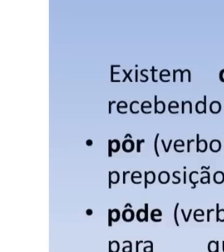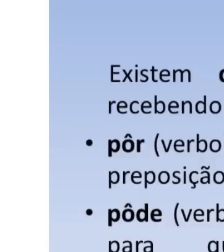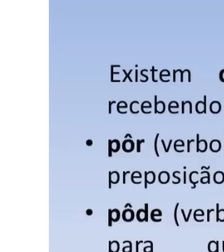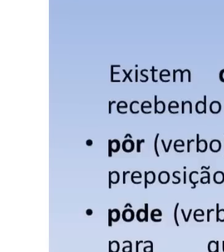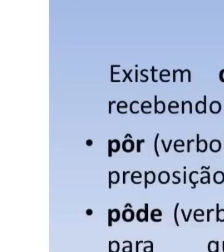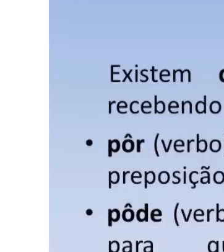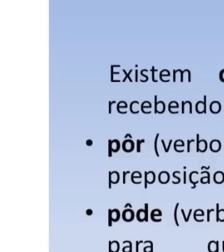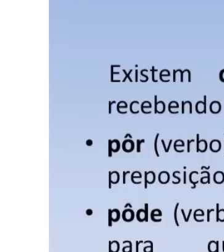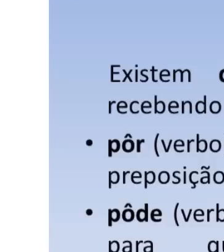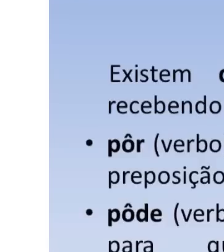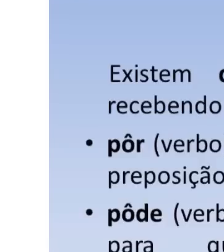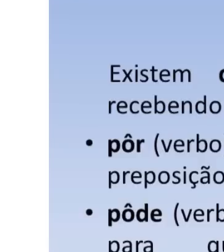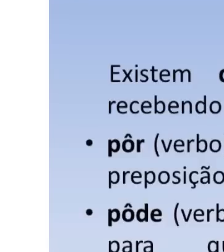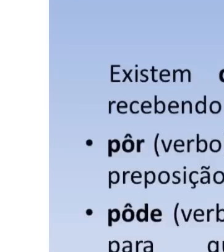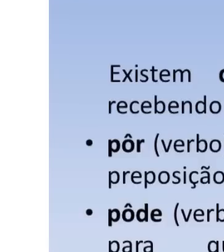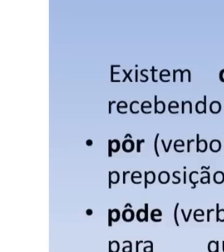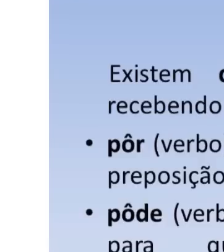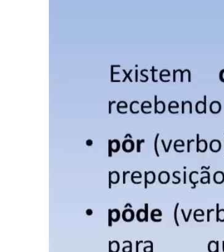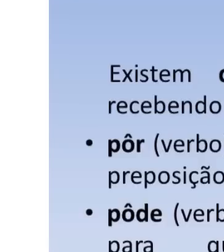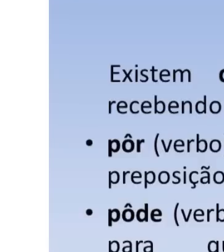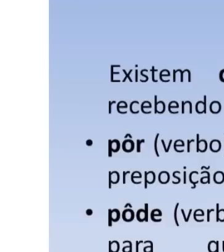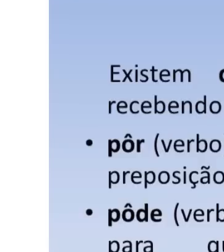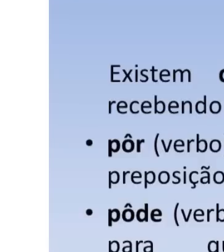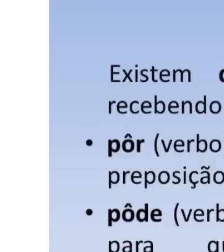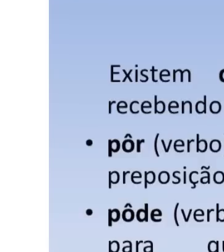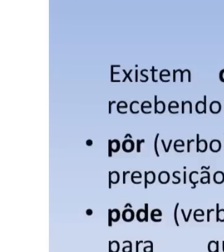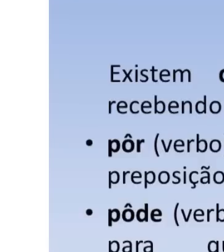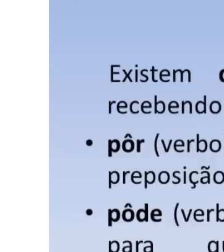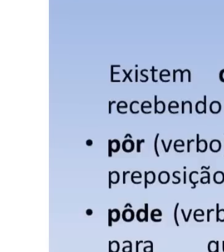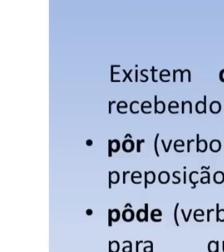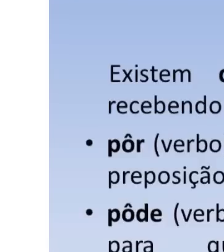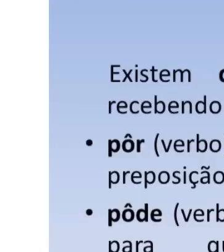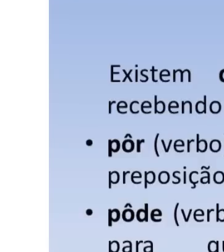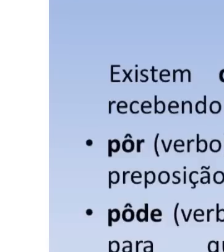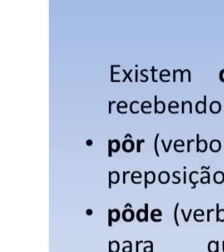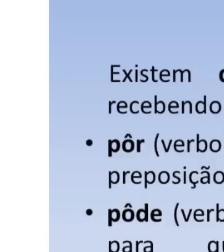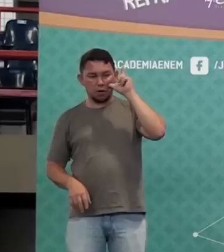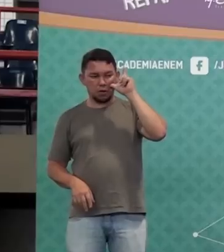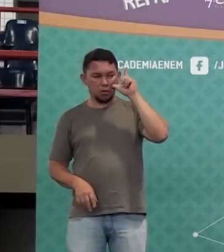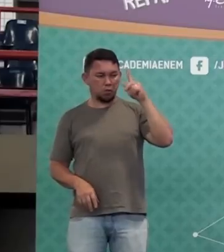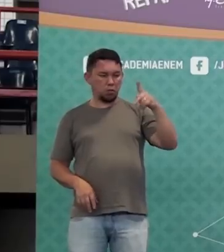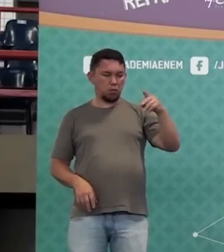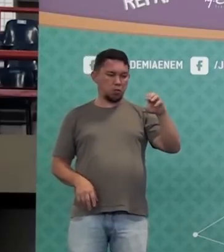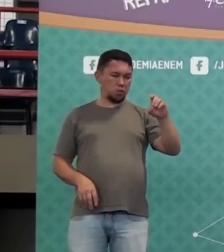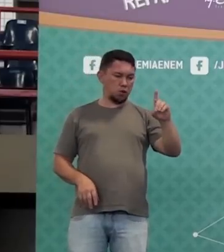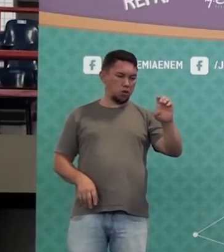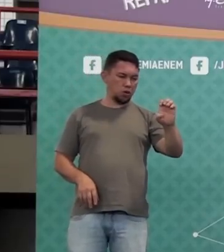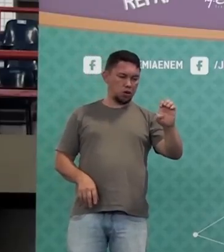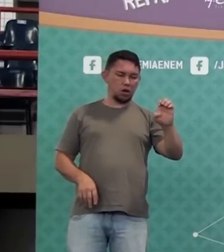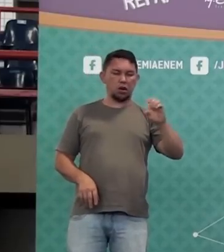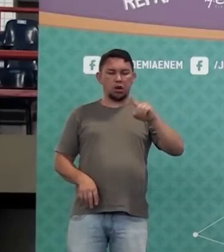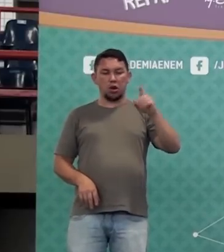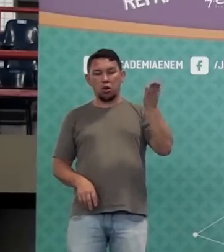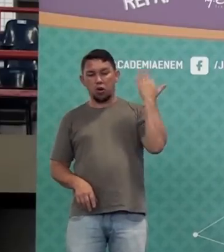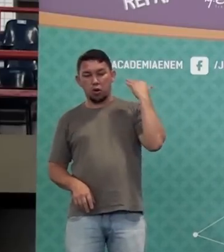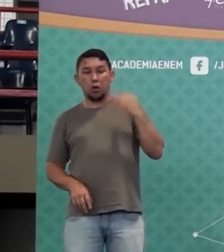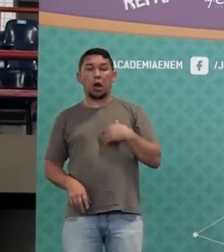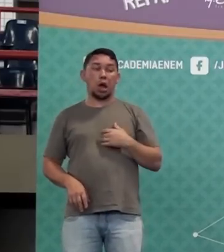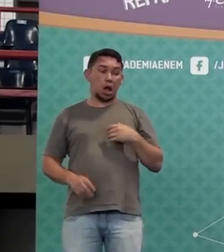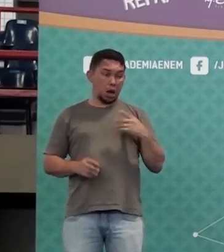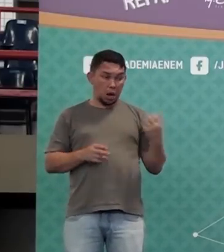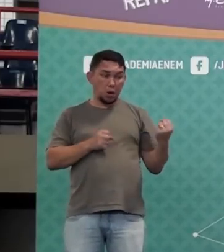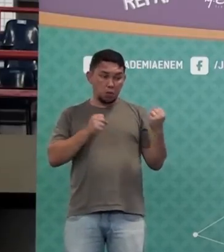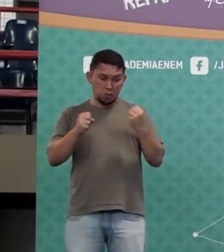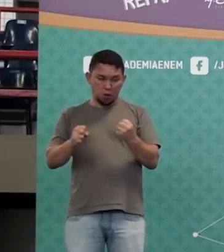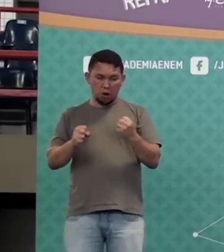assim, ele nem pôde vir ontem. Pôde, ontem, passado. E pode,